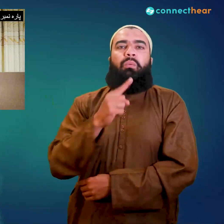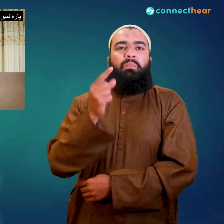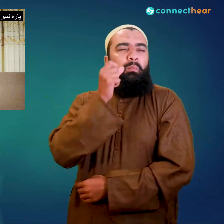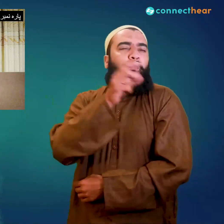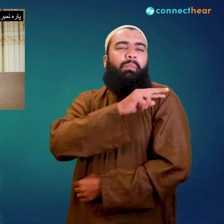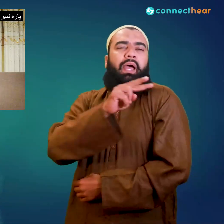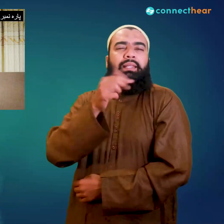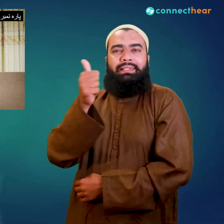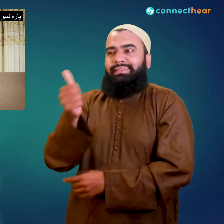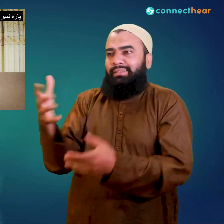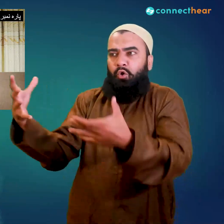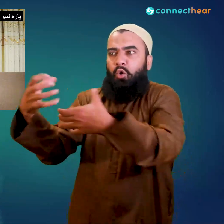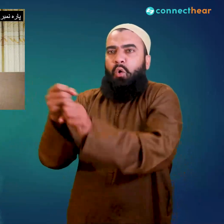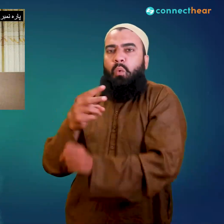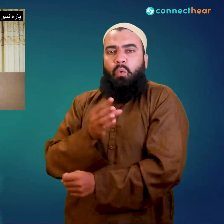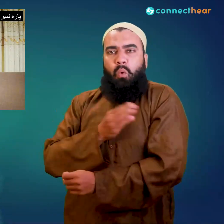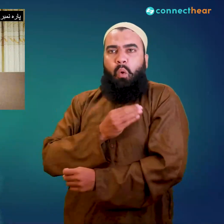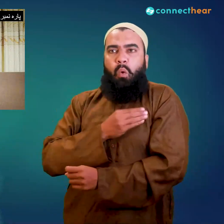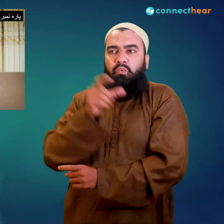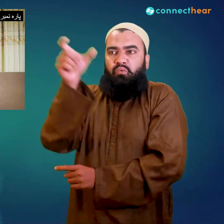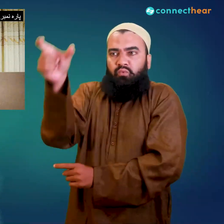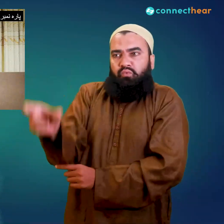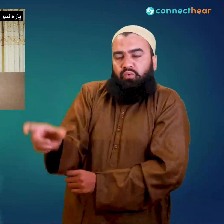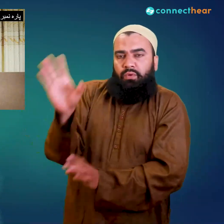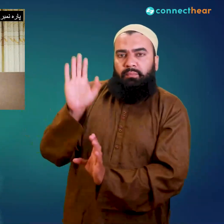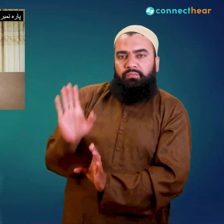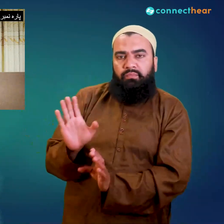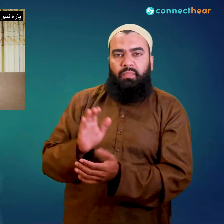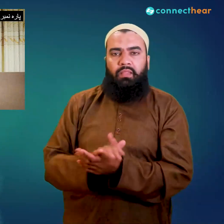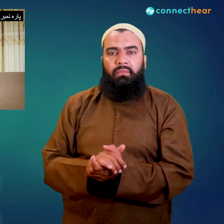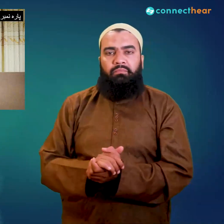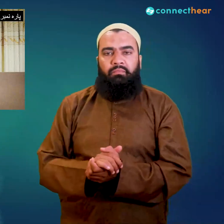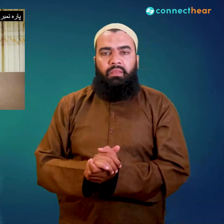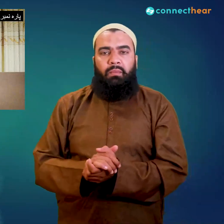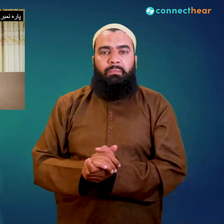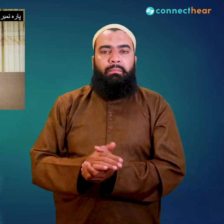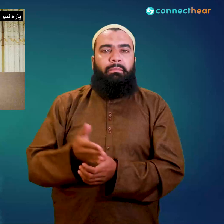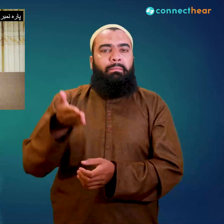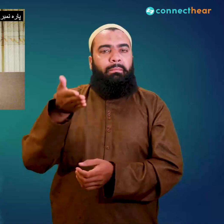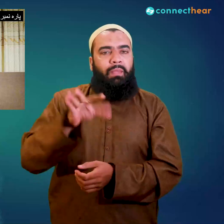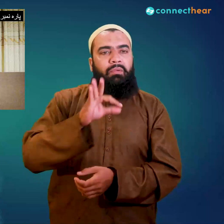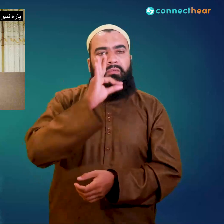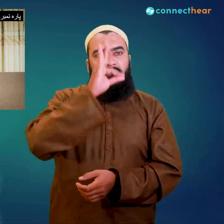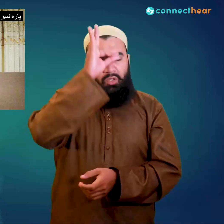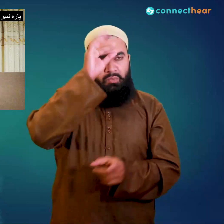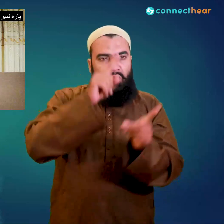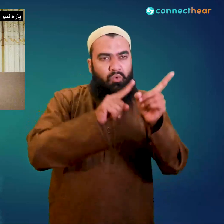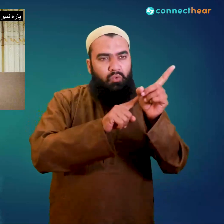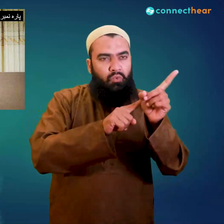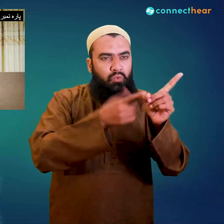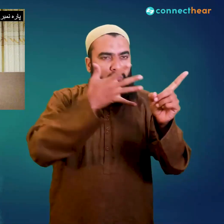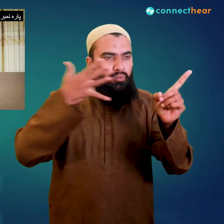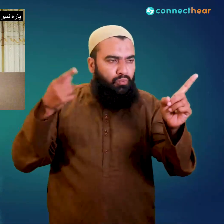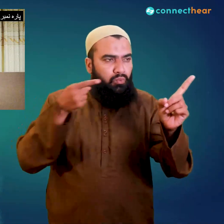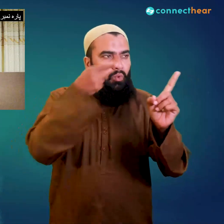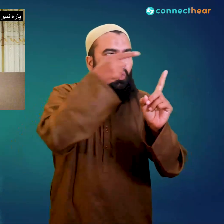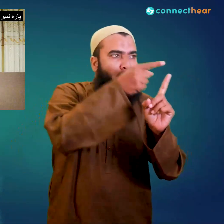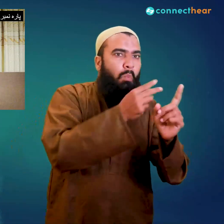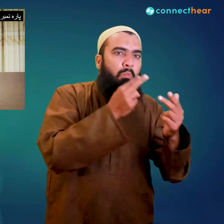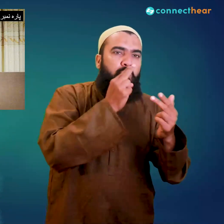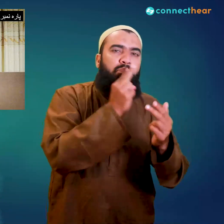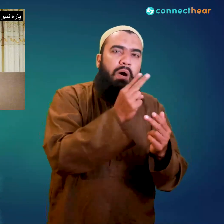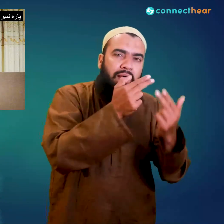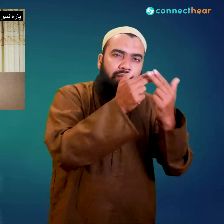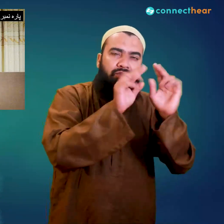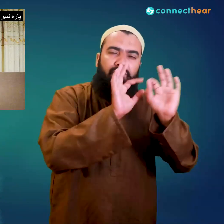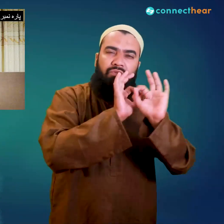نے ان کے ساتھ معاملہ کیا تھا۔ البتہ اس موقع پر یوسف علیہ السلام کی زبان سے یہ سن کر انہیں تعجب ہوا،